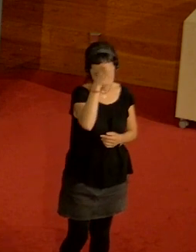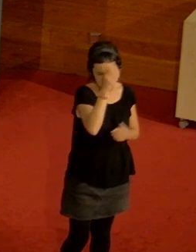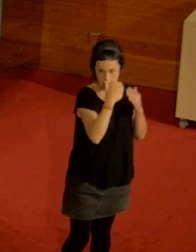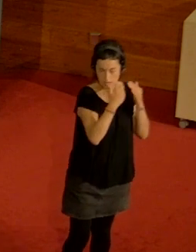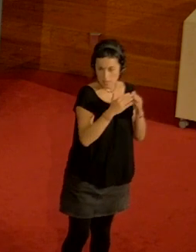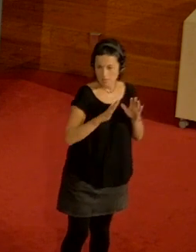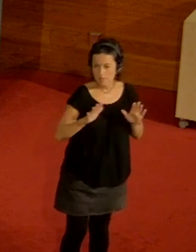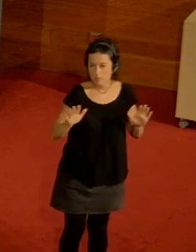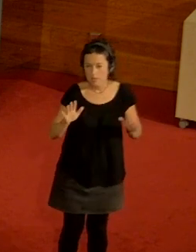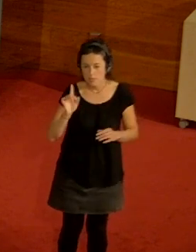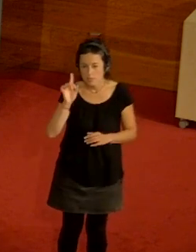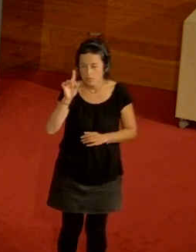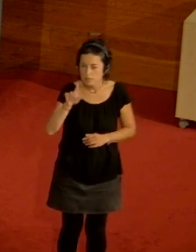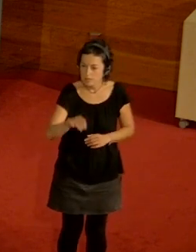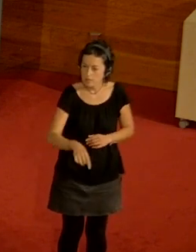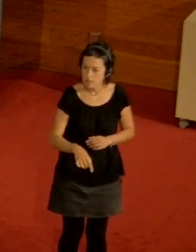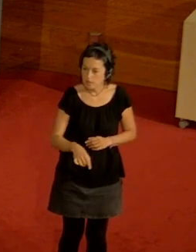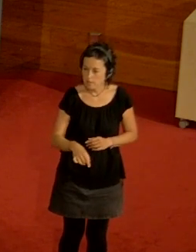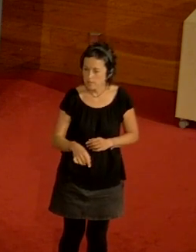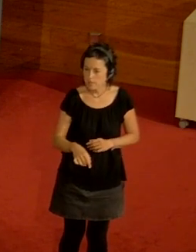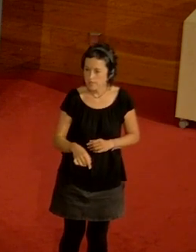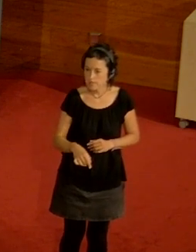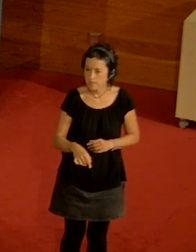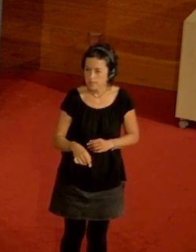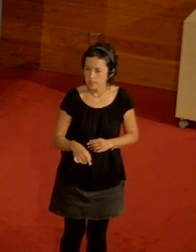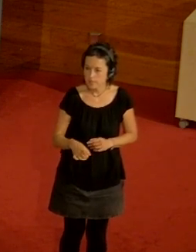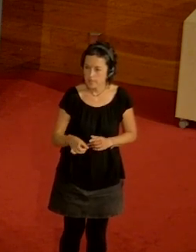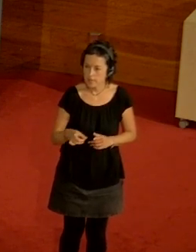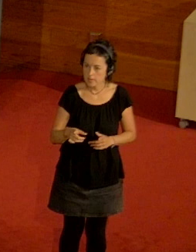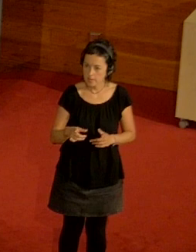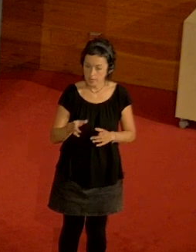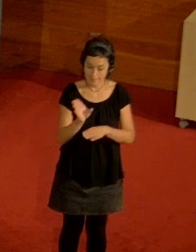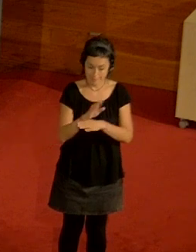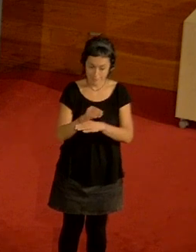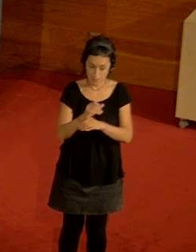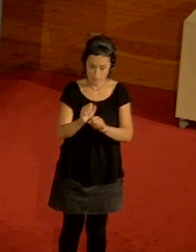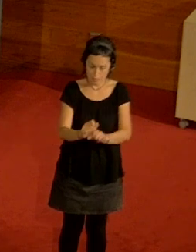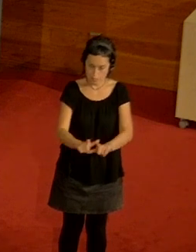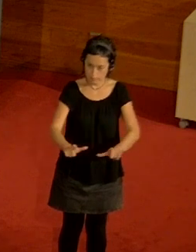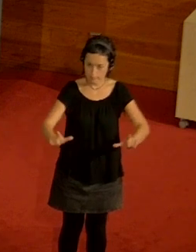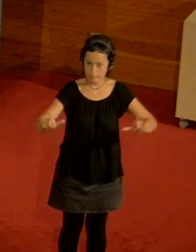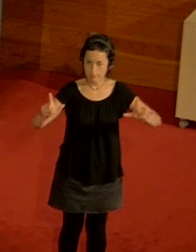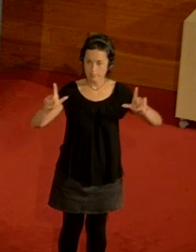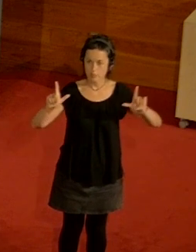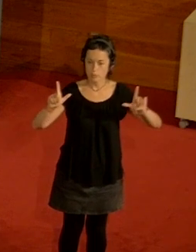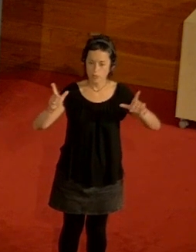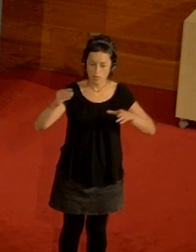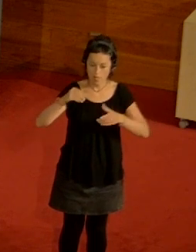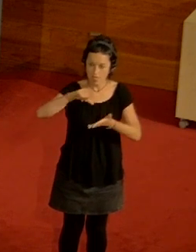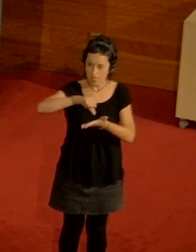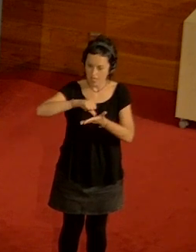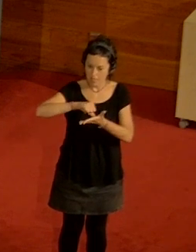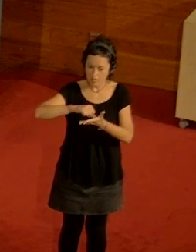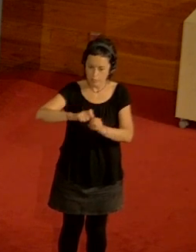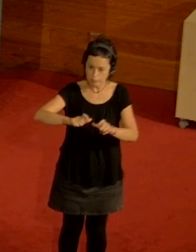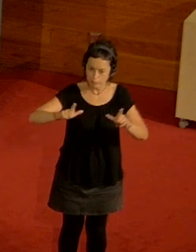esa Desde esa ese poner en el centro los cuidados eh entendiendo que los